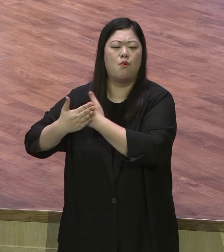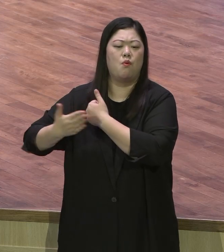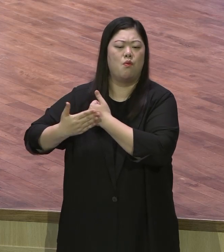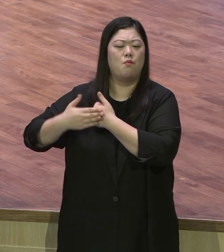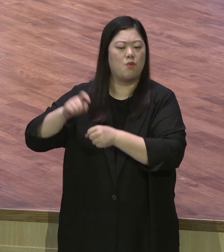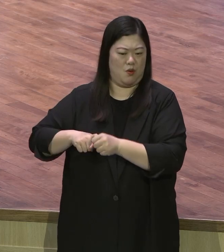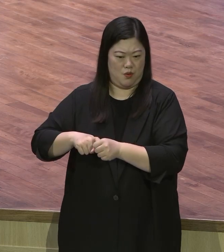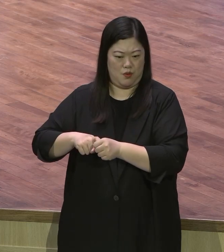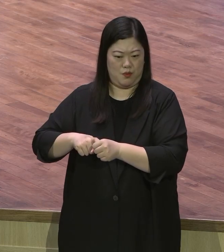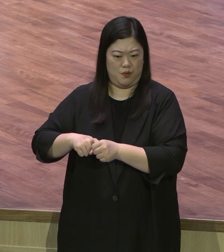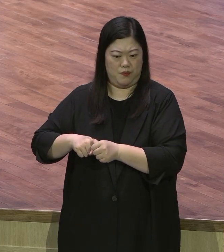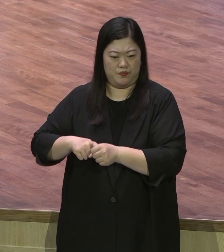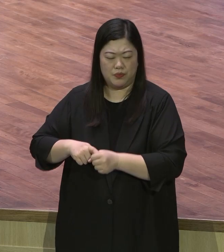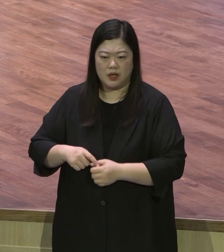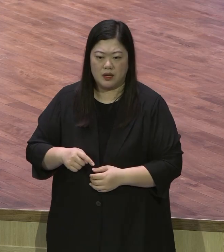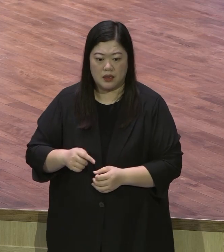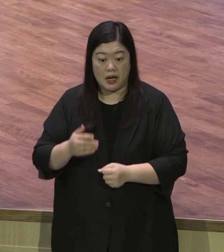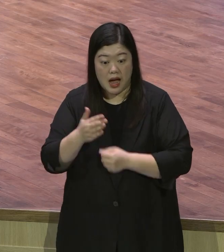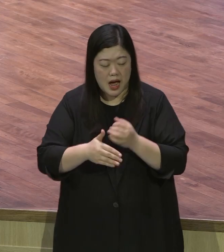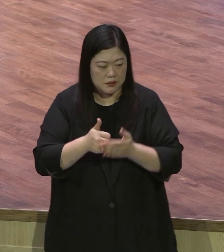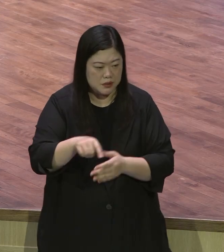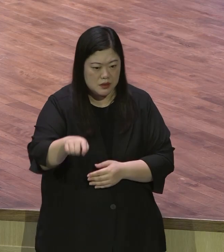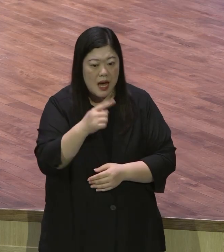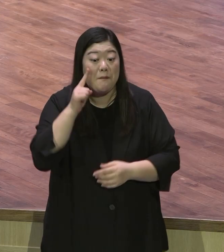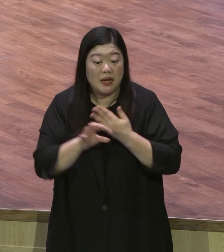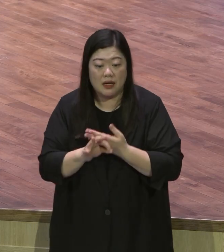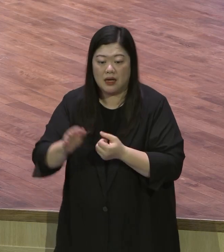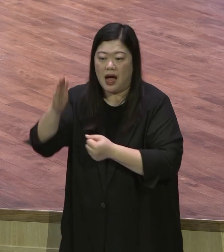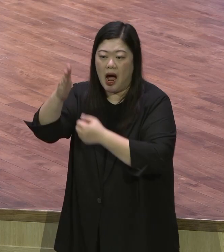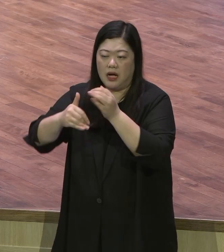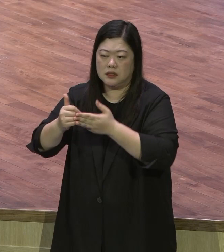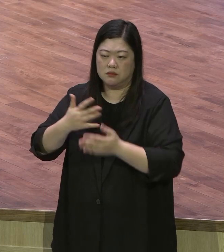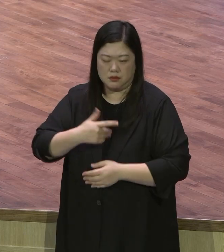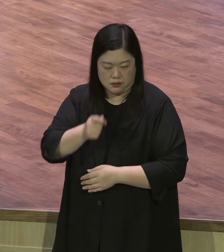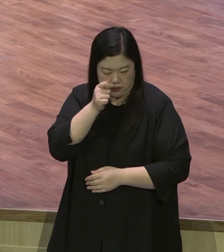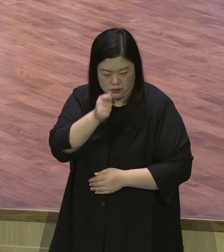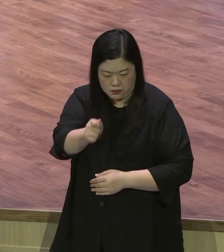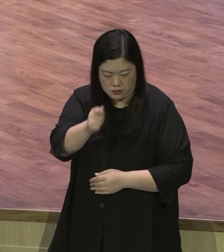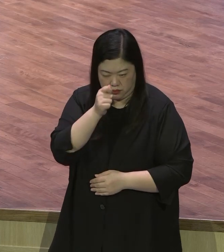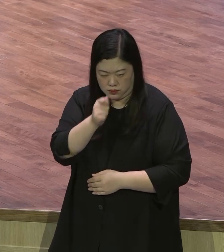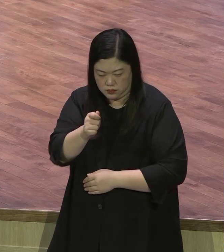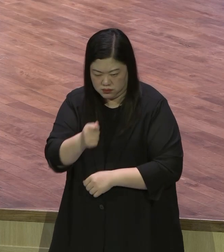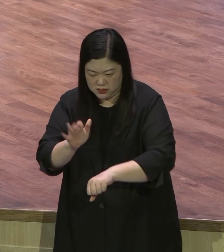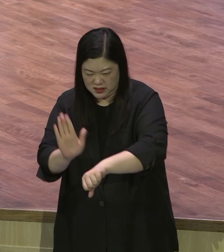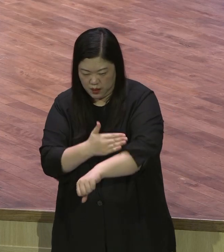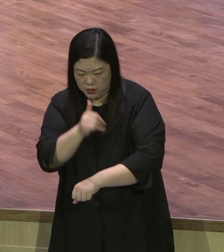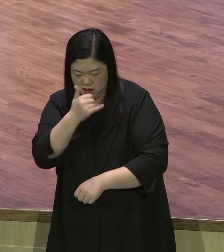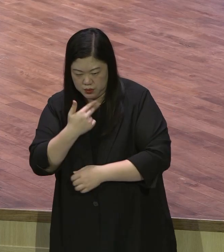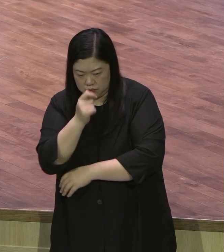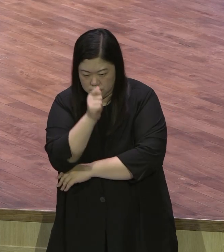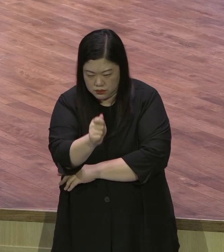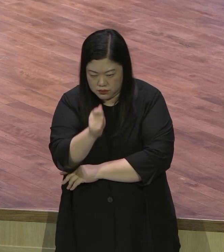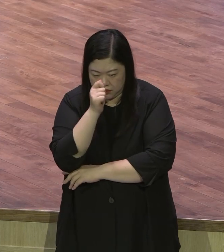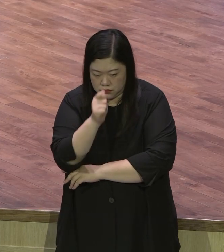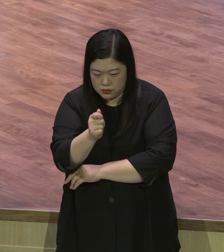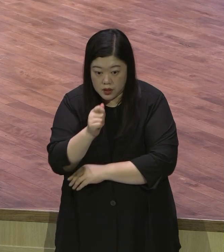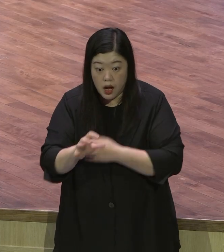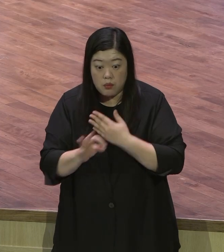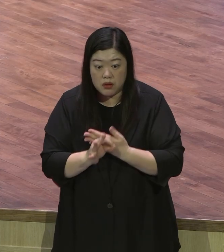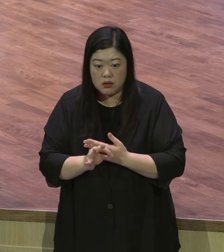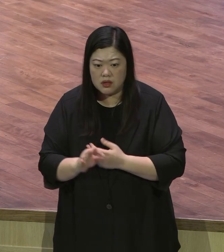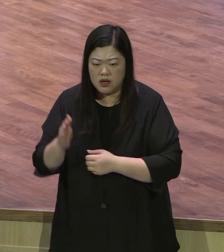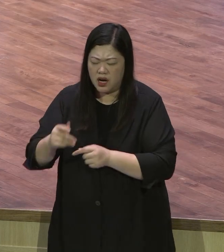우리의 일거수일투족을 다 감시하기 위해서 함께 한다고 하면 얼마나 불편합니까? 감시합니까? 몽둥이 들고